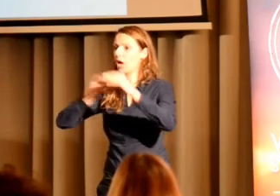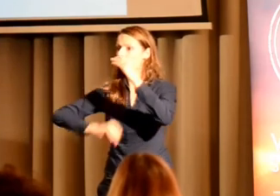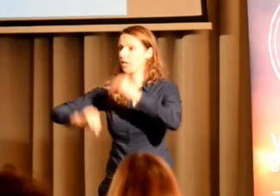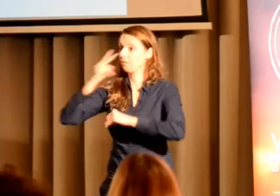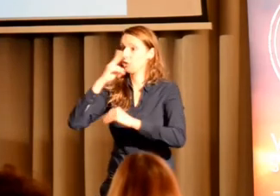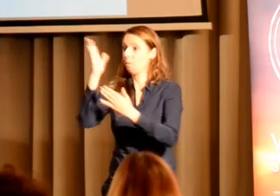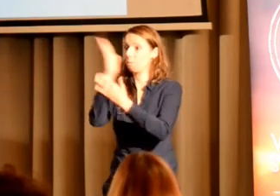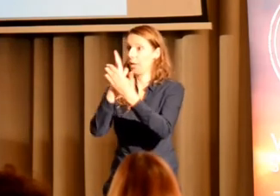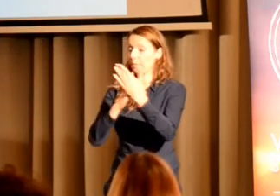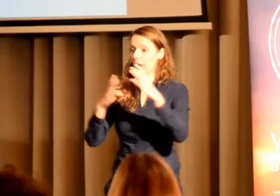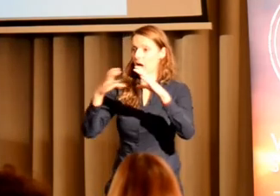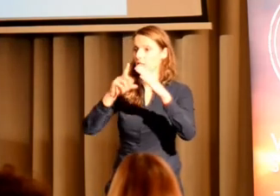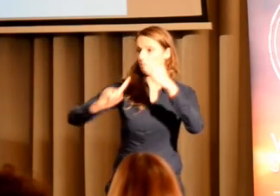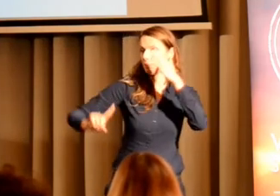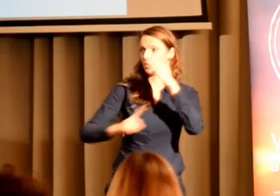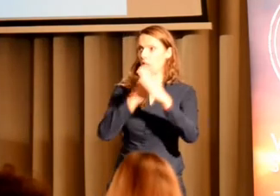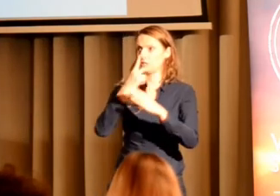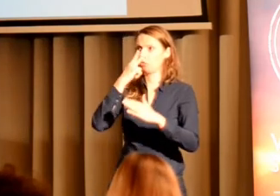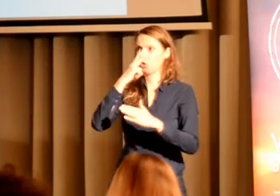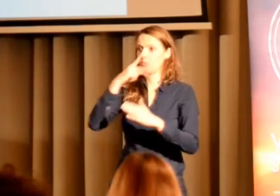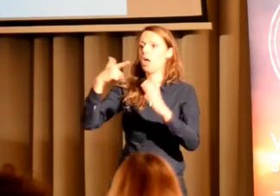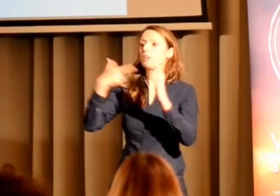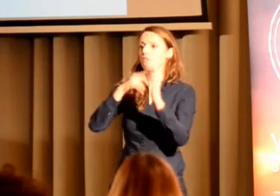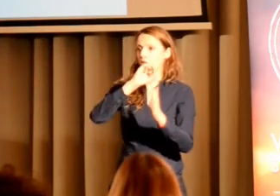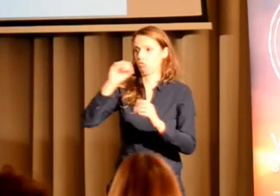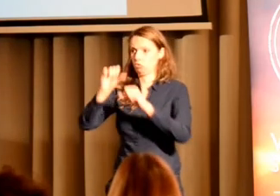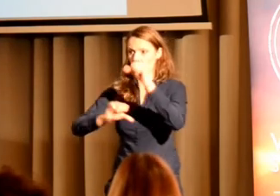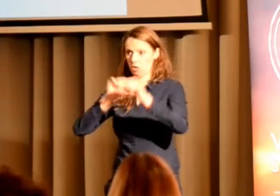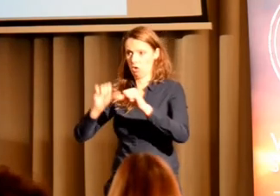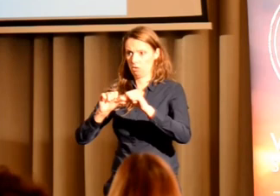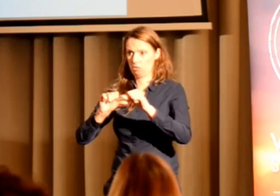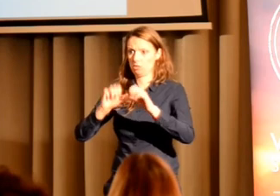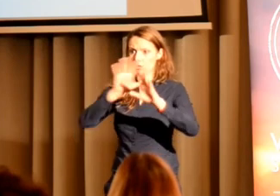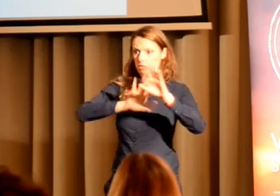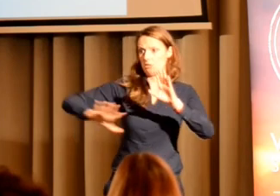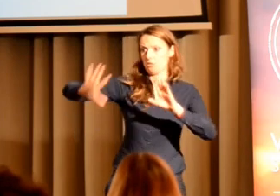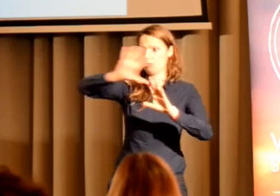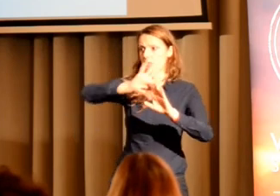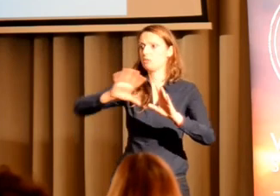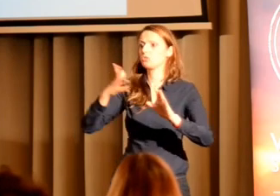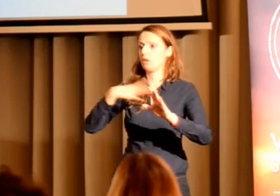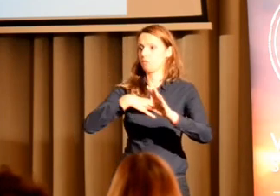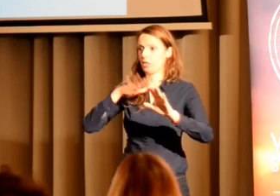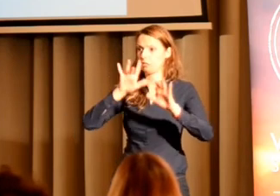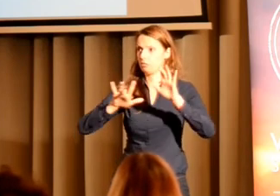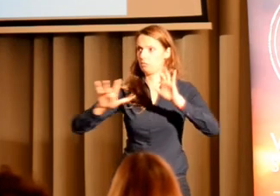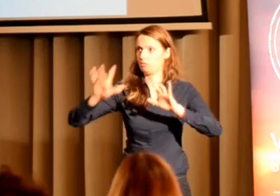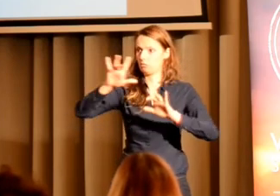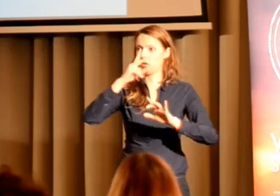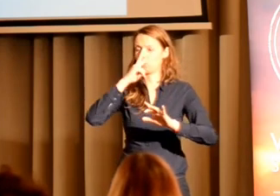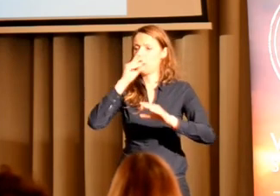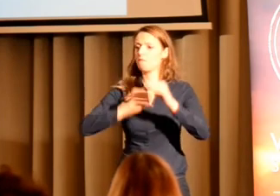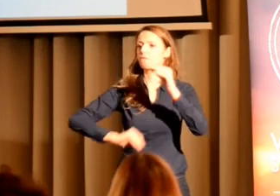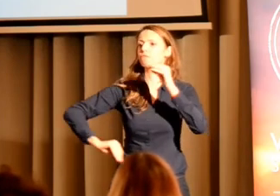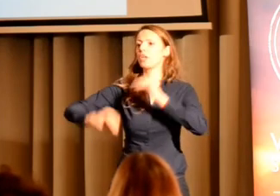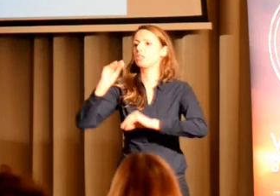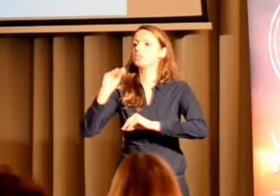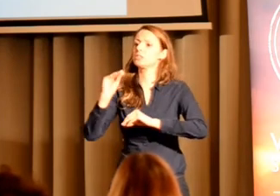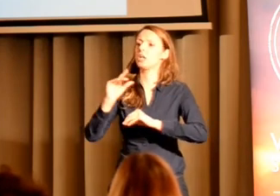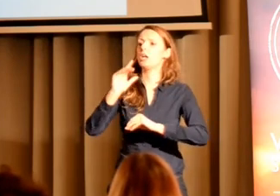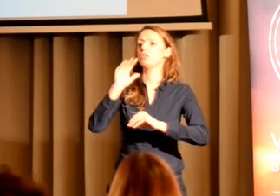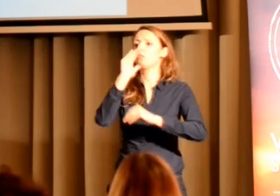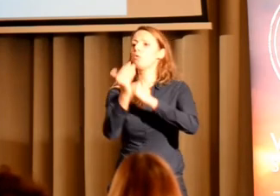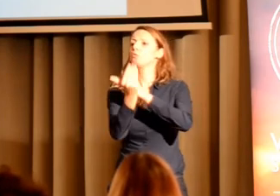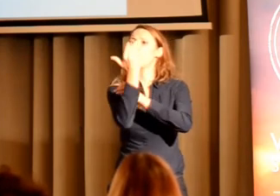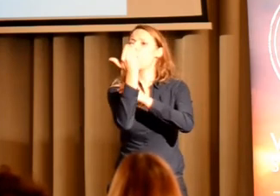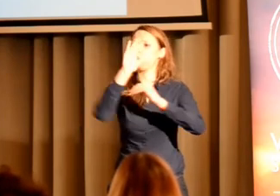macie występowanie wilka w 2000 roku. I on wtedy ograniczał się do Polski wschodniej oraz Karpat.